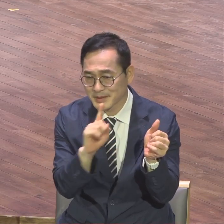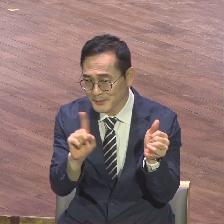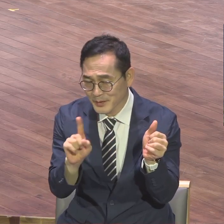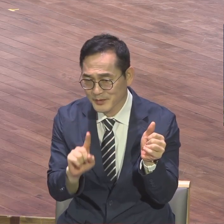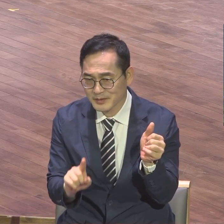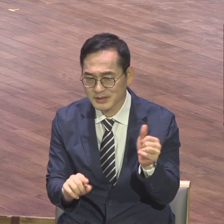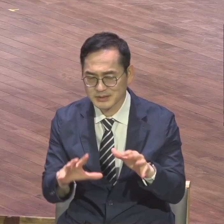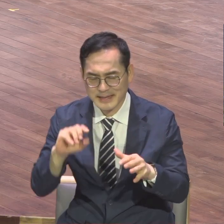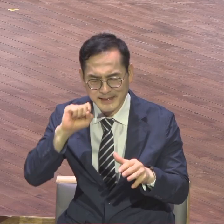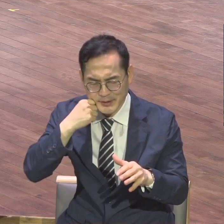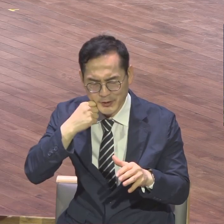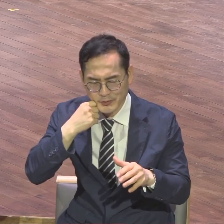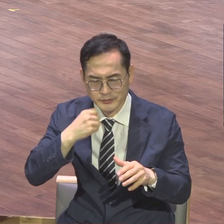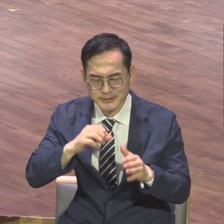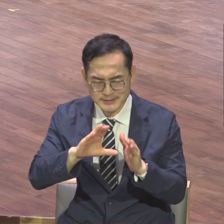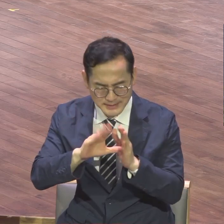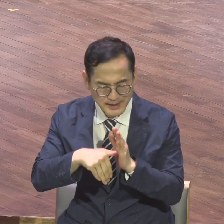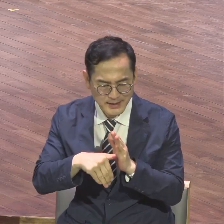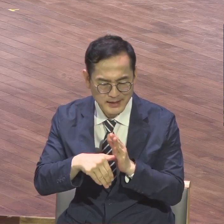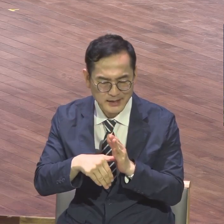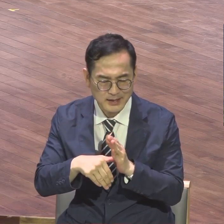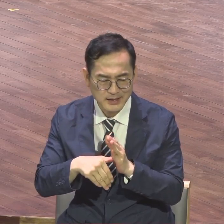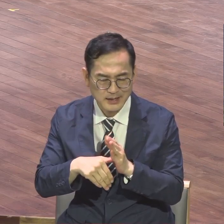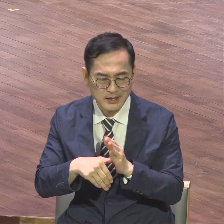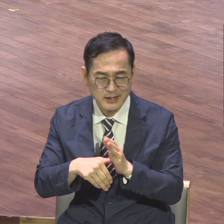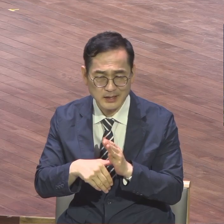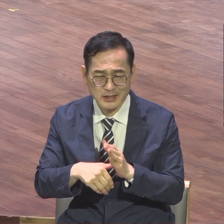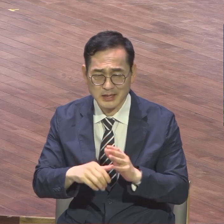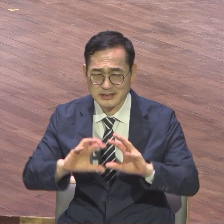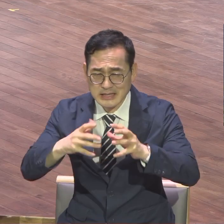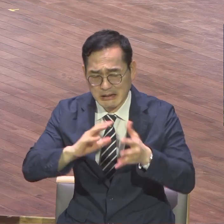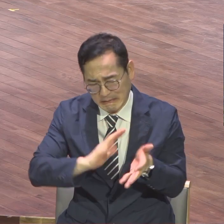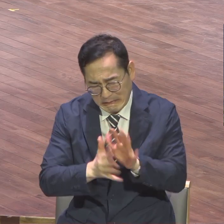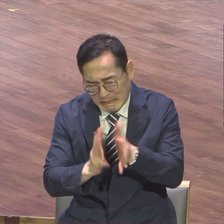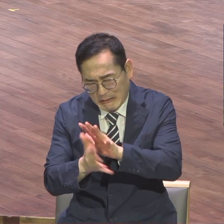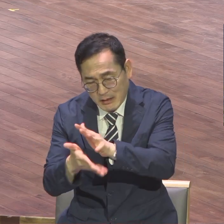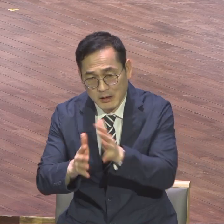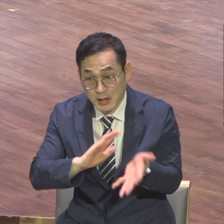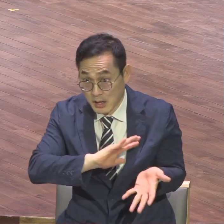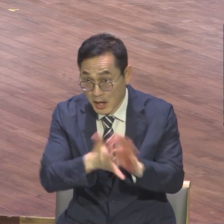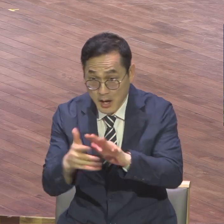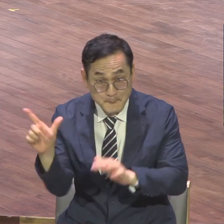격변의 시대에 가장 위험한 것은 격변 자체가 아니다.